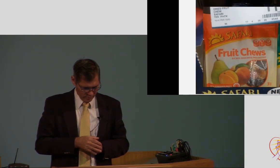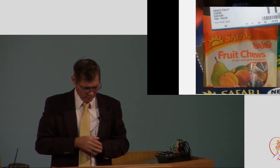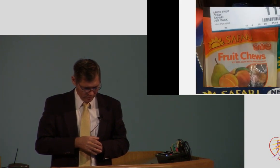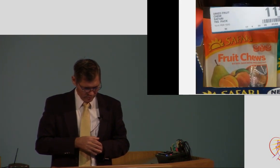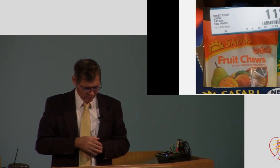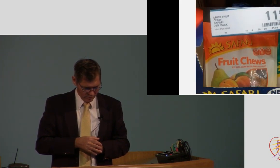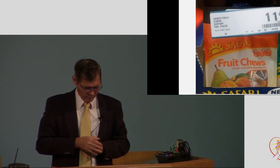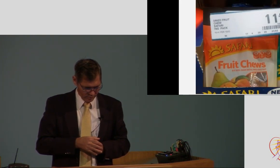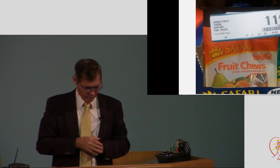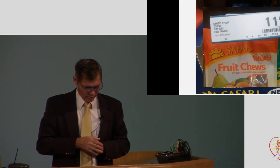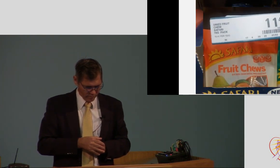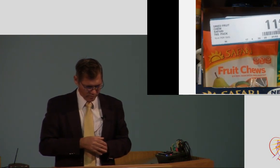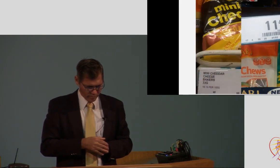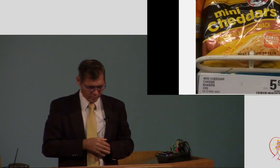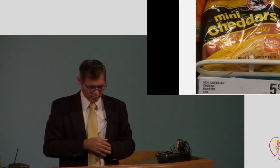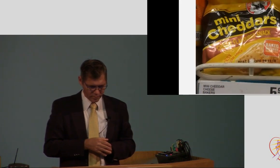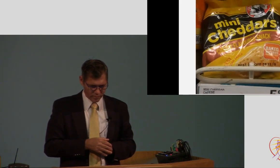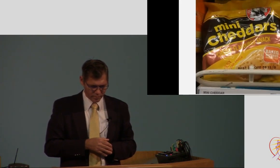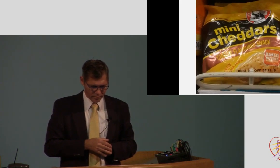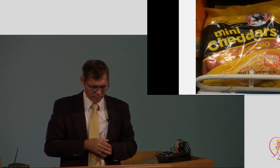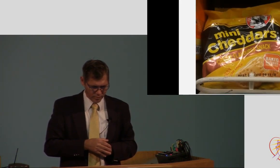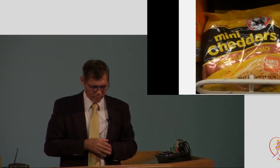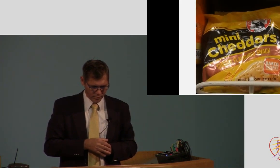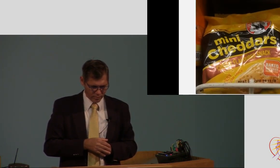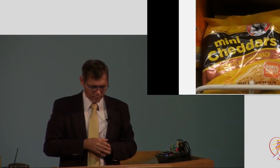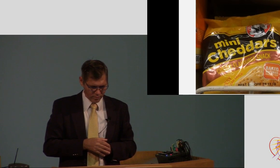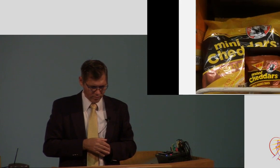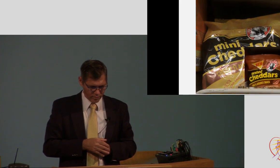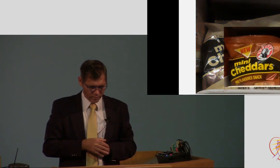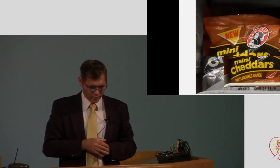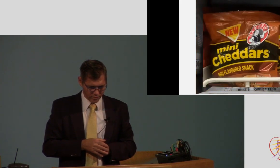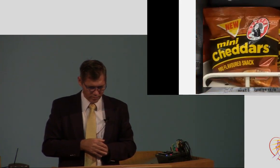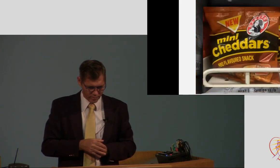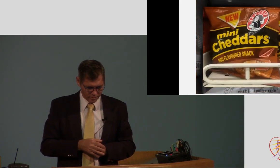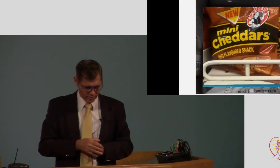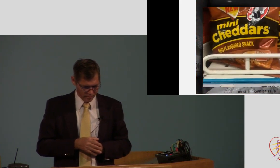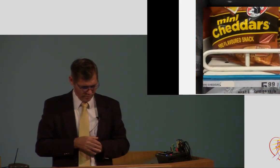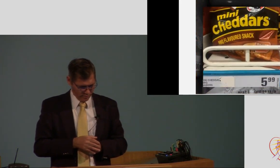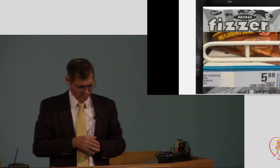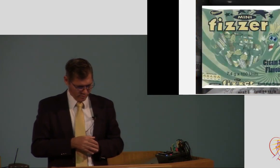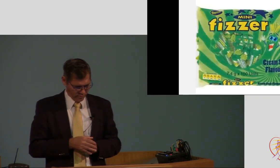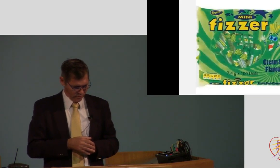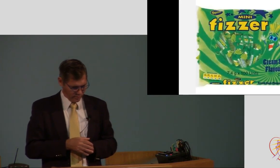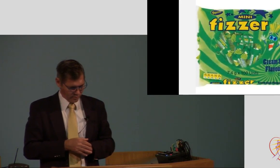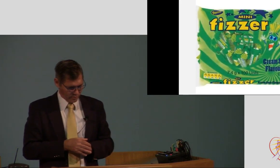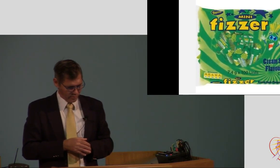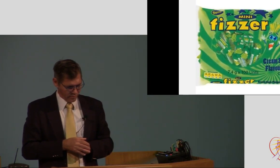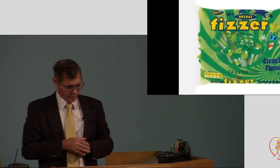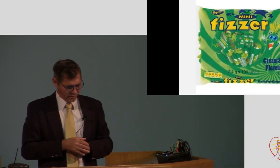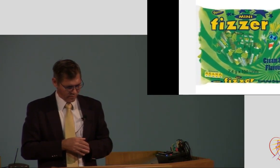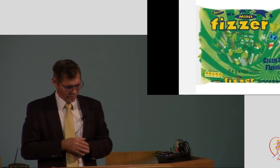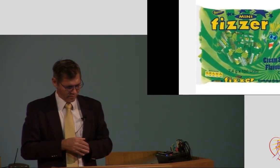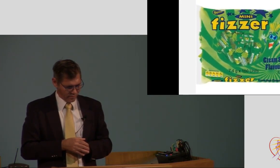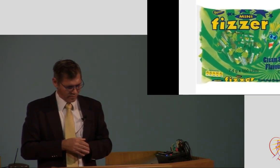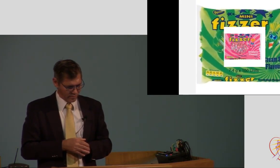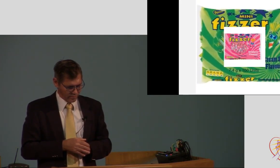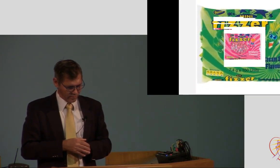my hele hart behoort aan hom, aan hom. Ek kan hoog oor